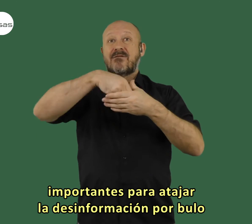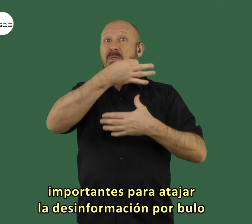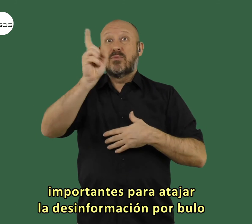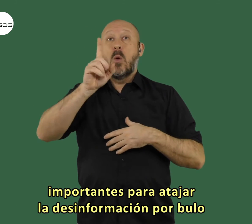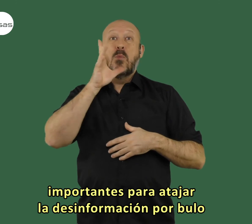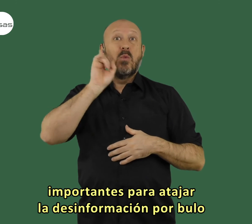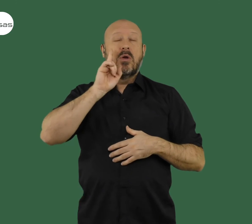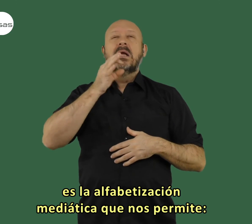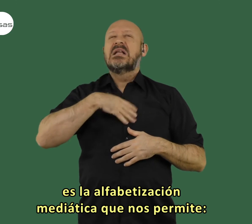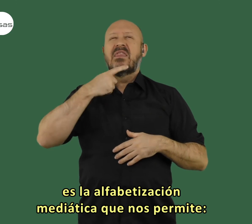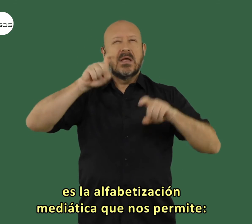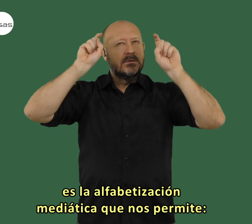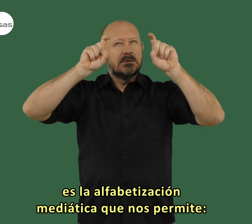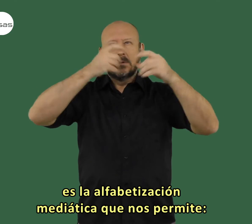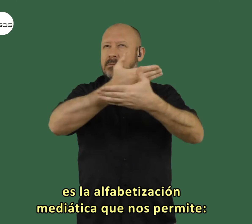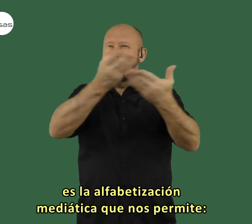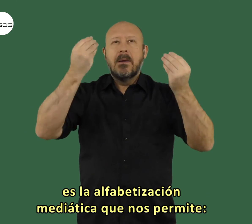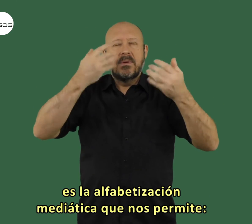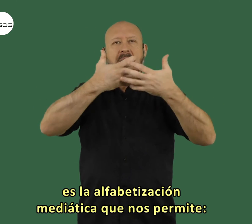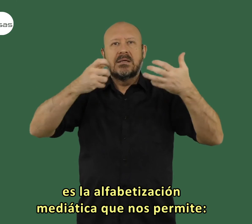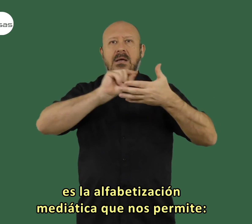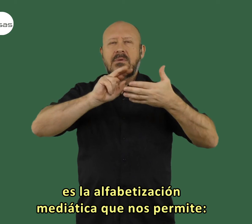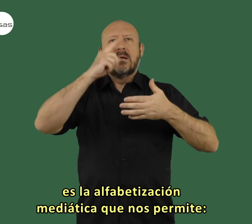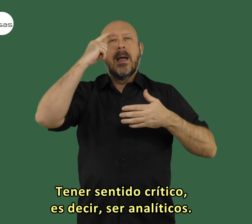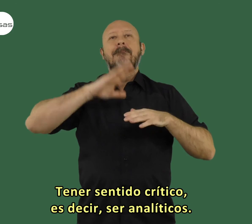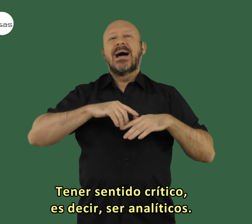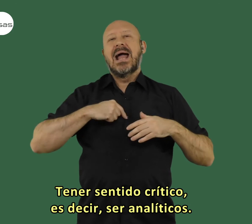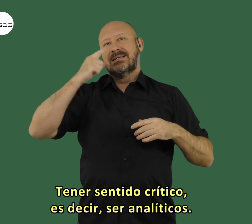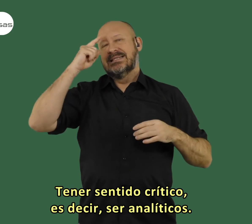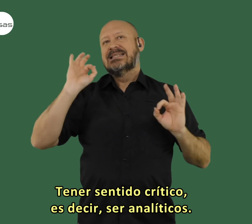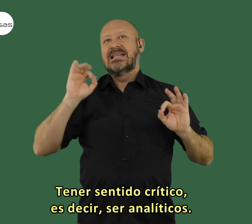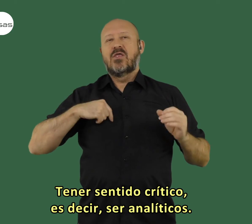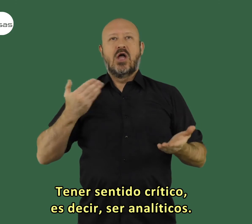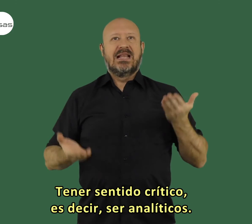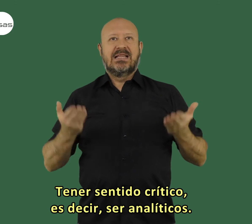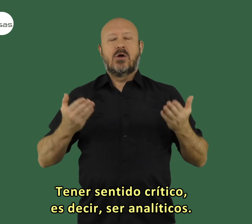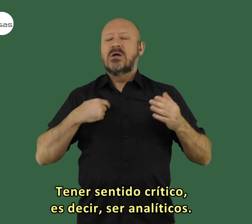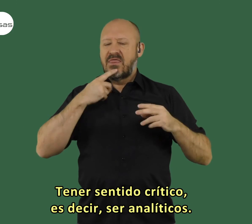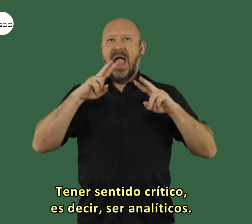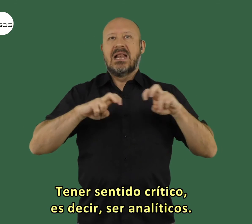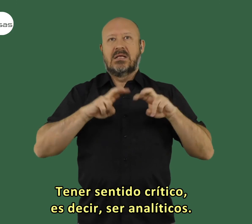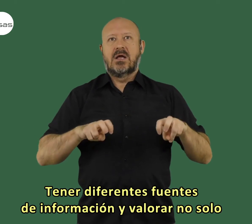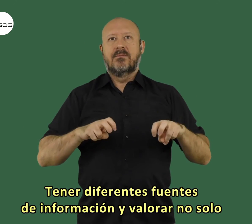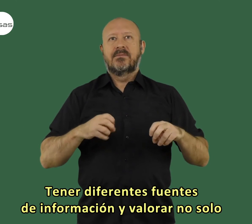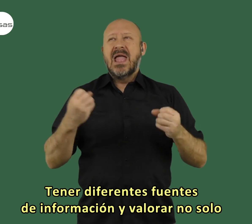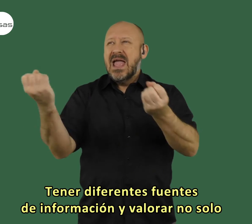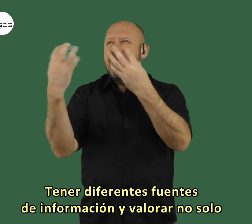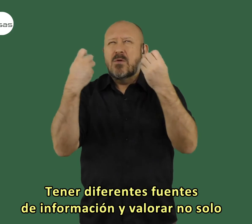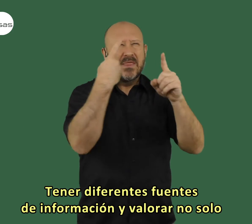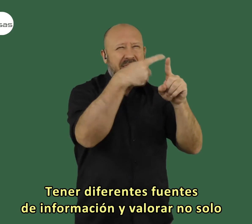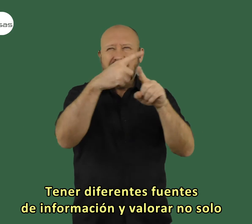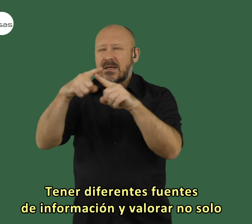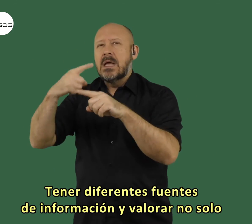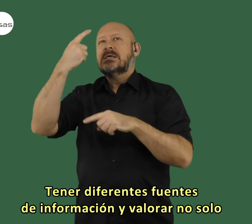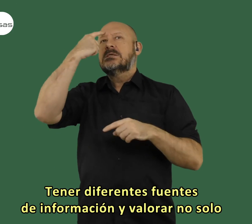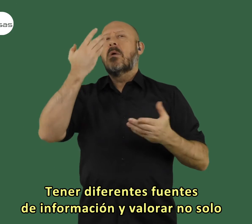la desinformación por bulo es la alfabetización mediática, que nos permite tener sentido crítico, es decir, ser analíticos, tener diferentes fuentes